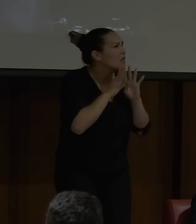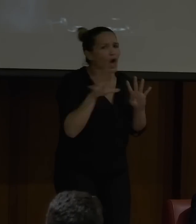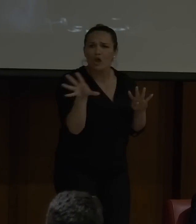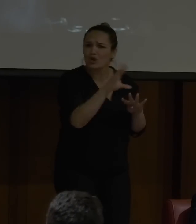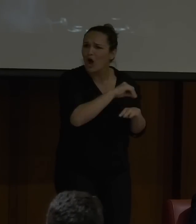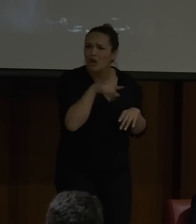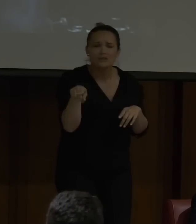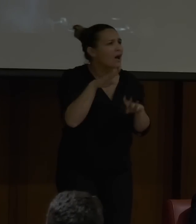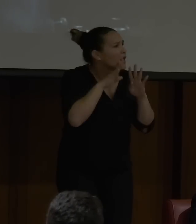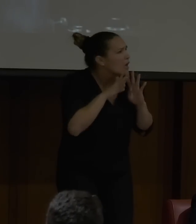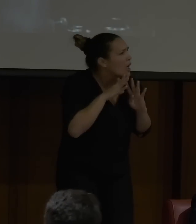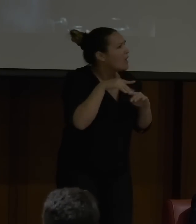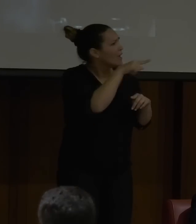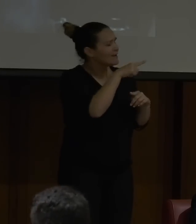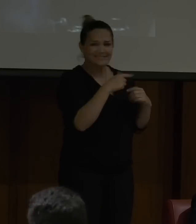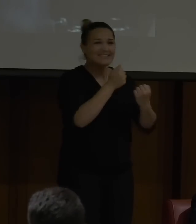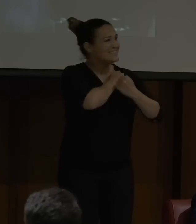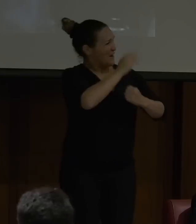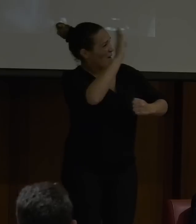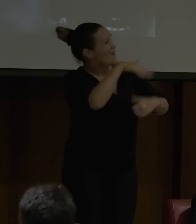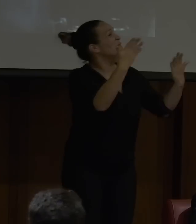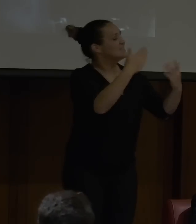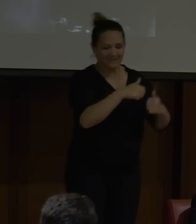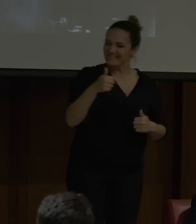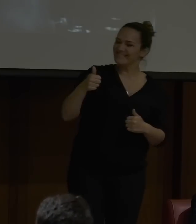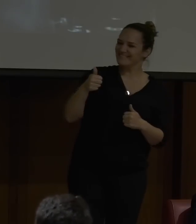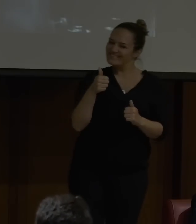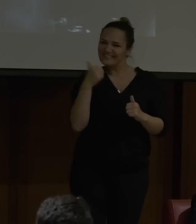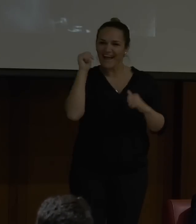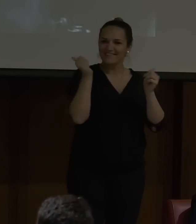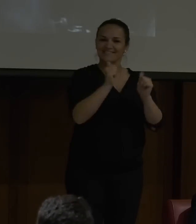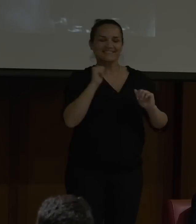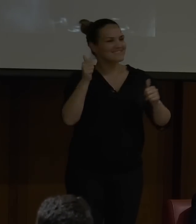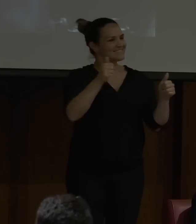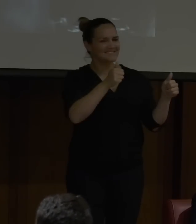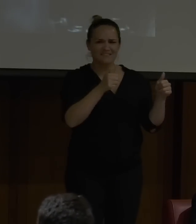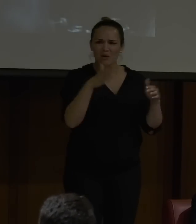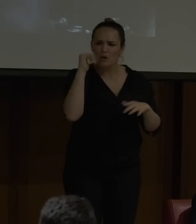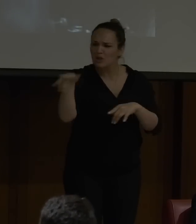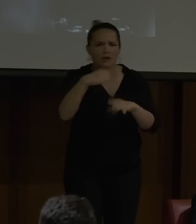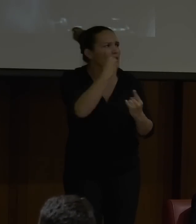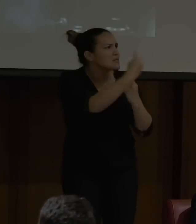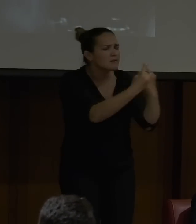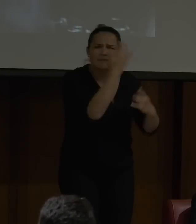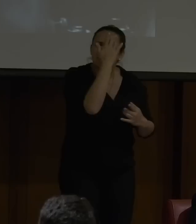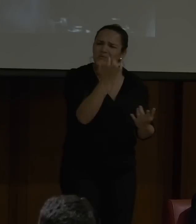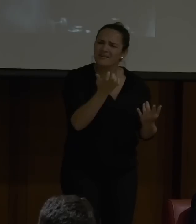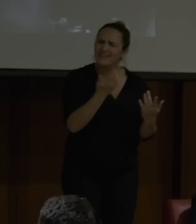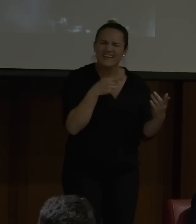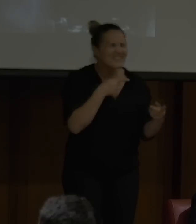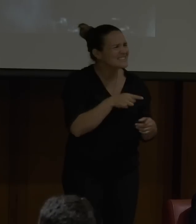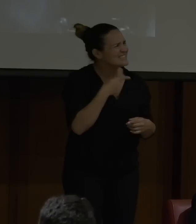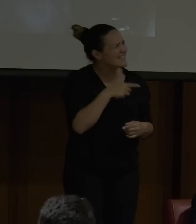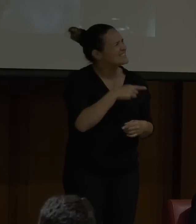la saludan con un cariño especial, desde ella despierta un interés permanente. Y